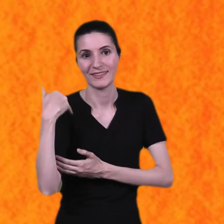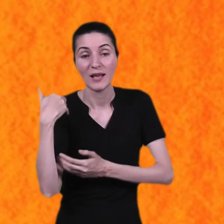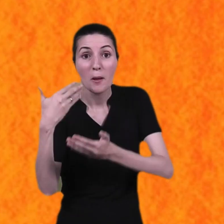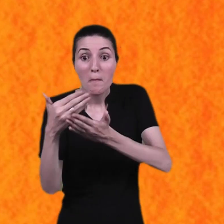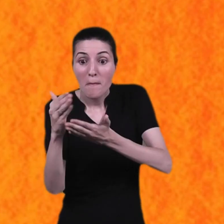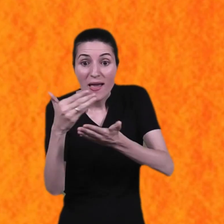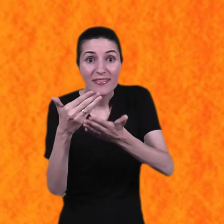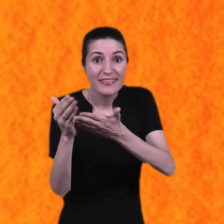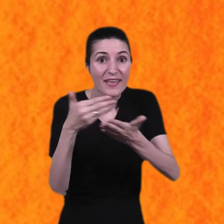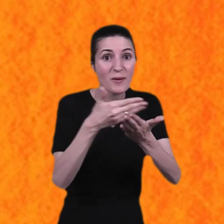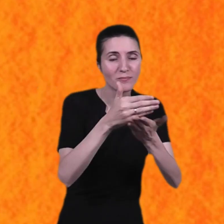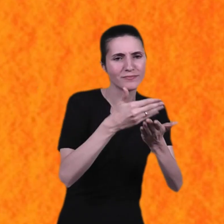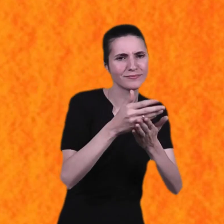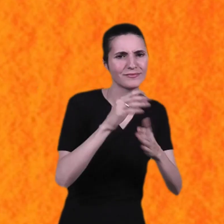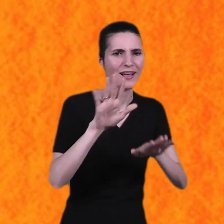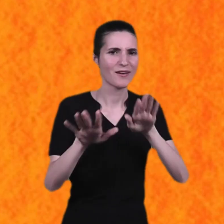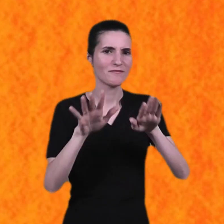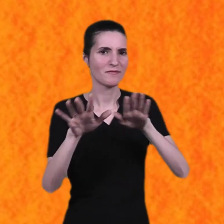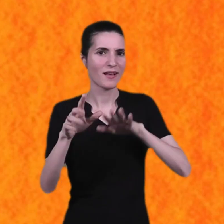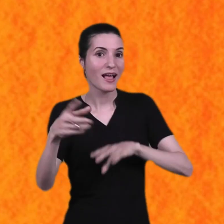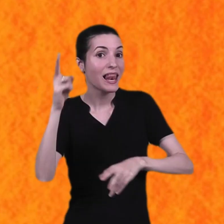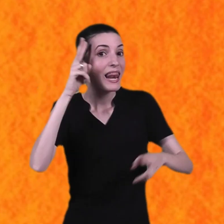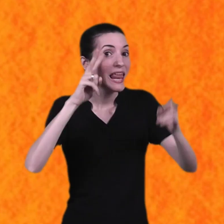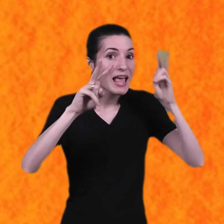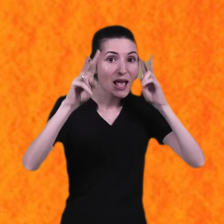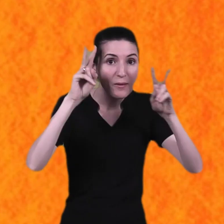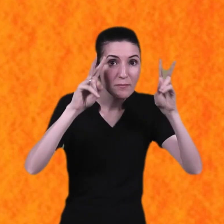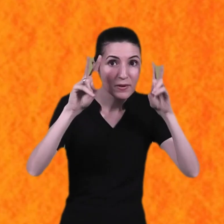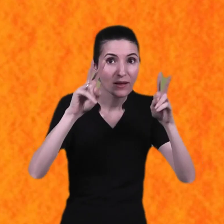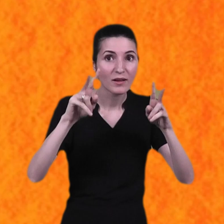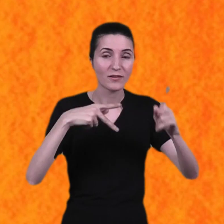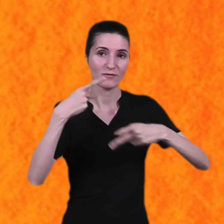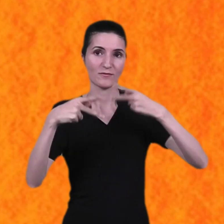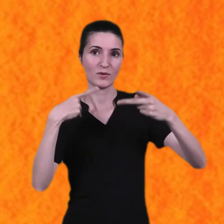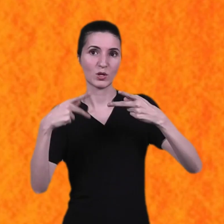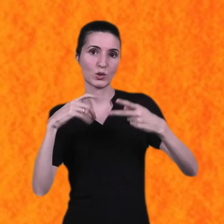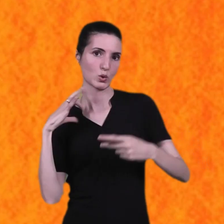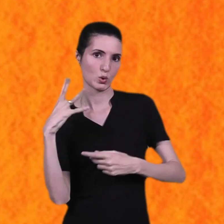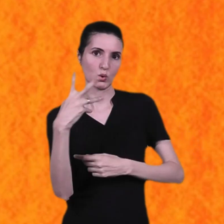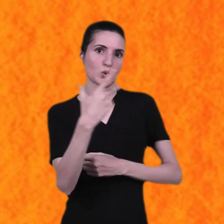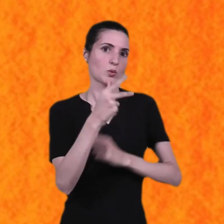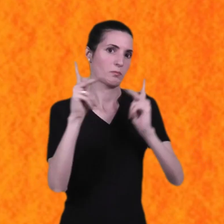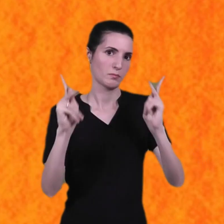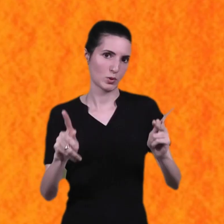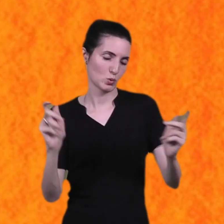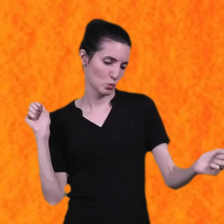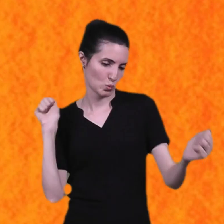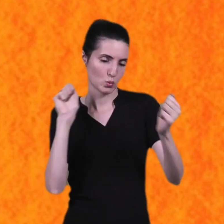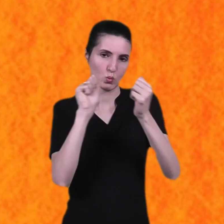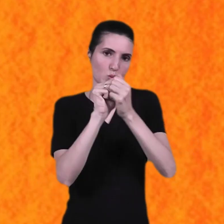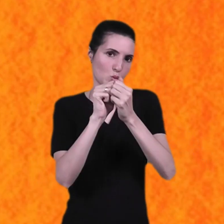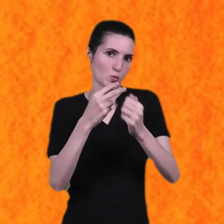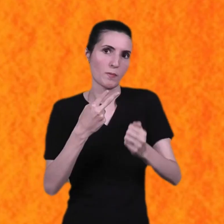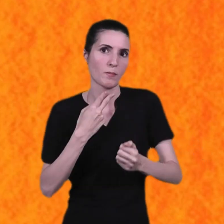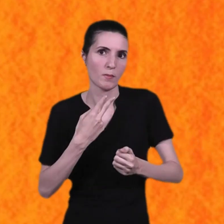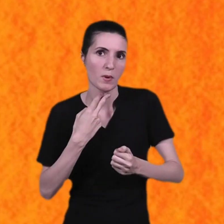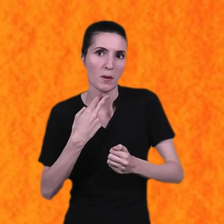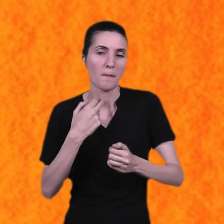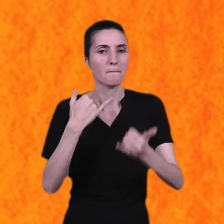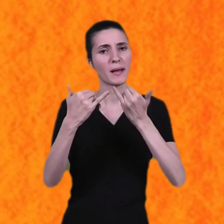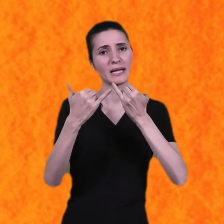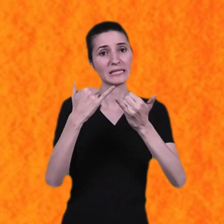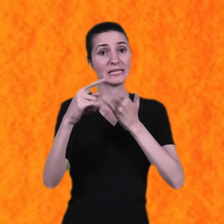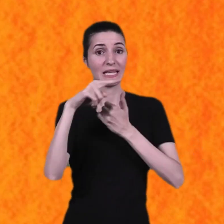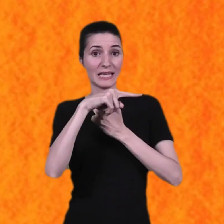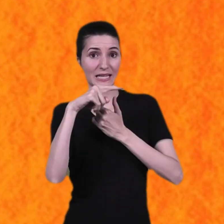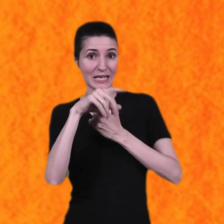ela, uma boa parte das vezes, pelo menos isso eu falo como Alexandre, nunca a gente pode colocar todas as pessoas no mesmo lugar. Exato. Mas,